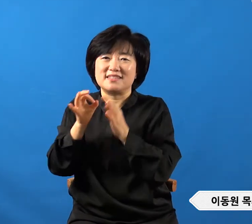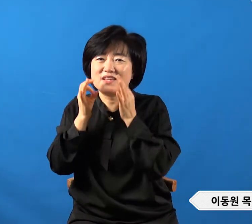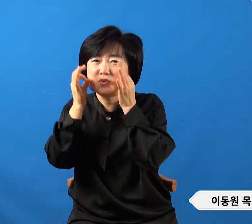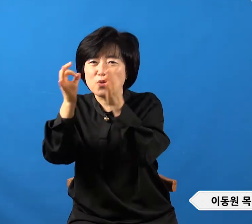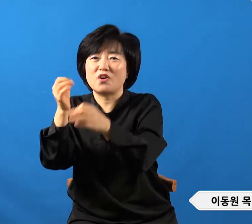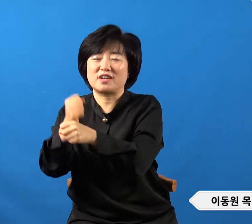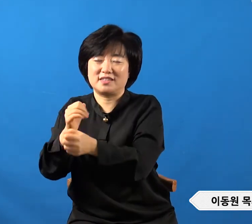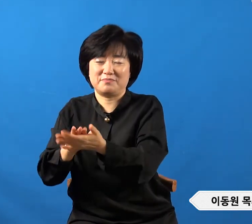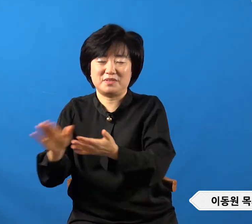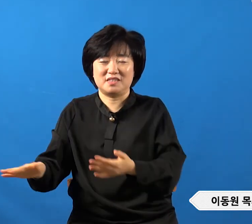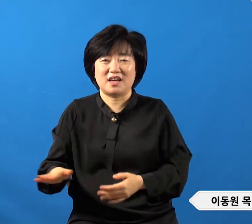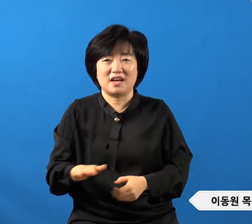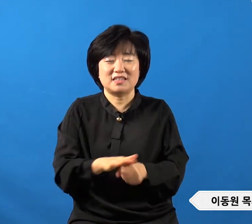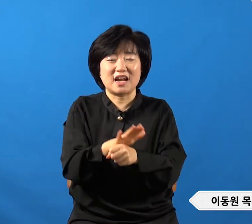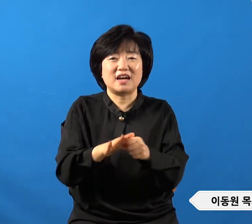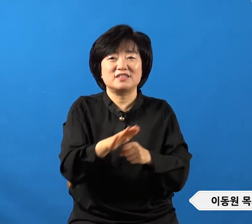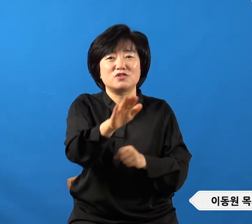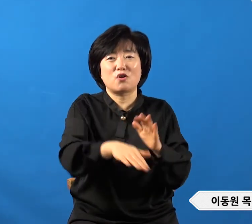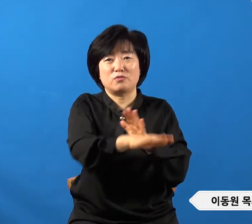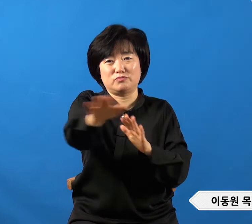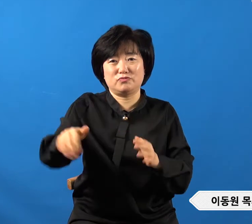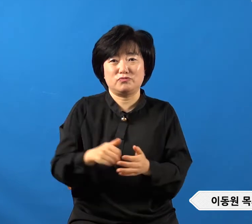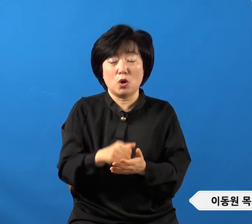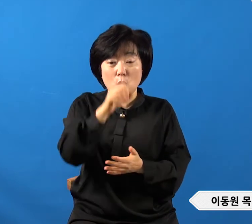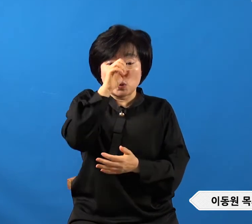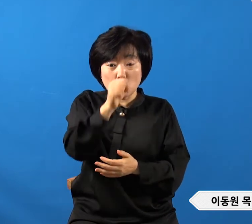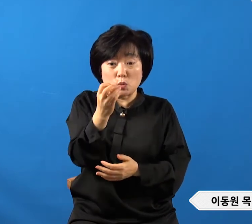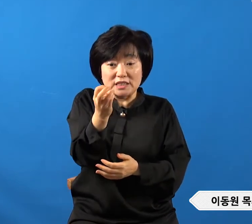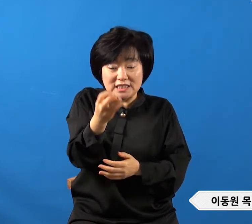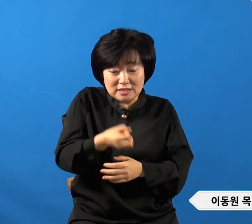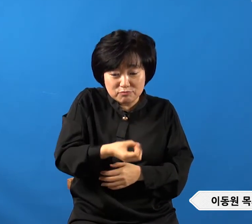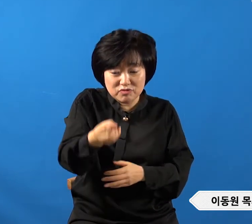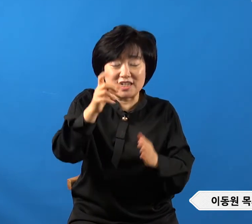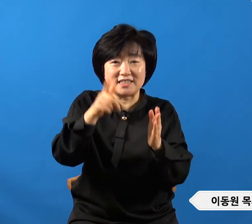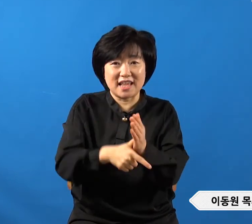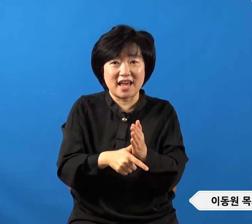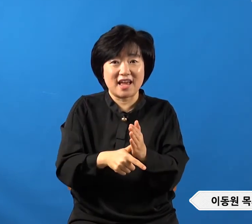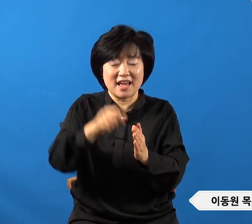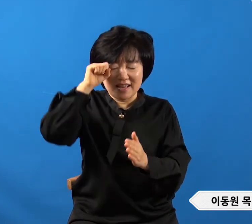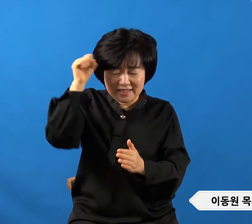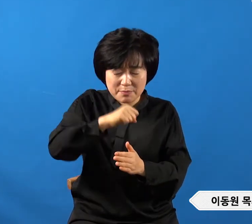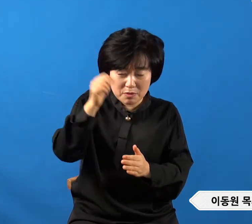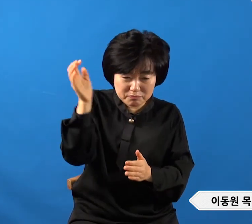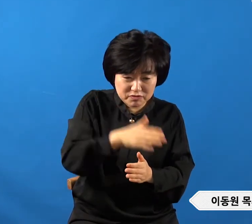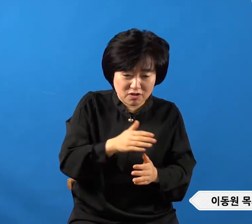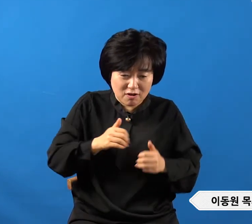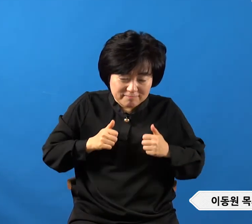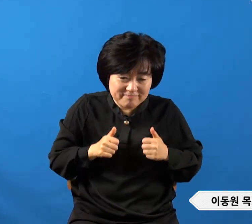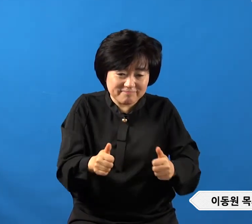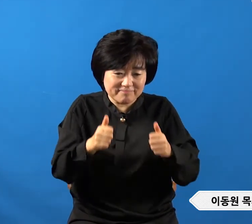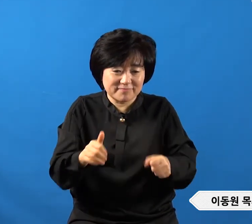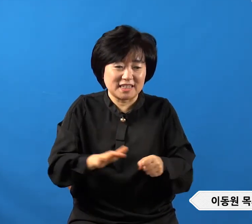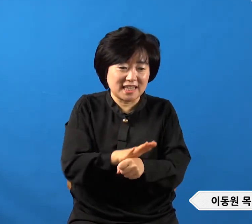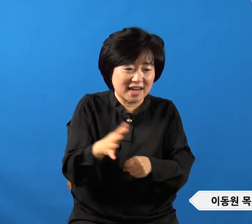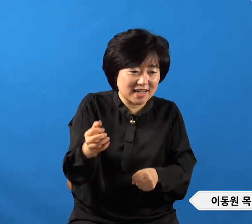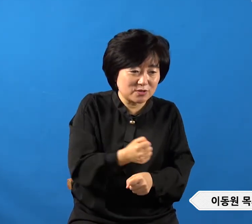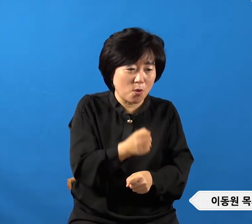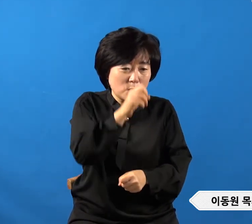사랑하시는 여러분, 지금은 우리가 좋은 씨를 뿌릴 때입니다. 새벽부터 우리 사랑함으로써 저녁까지 씨를 뿌려야